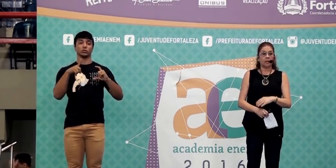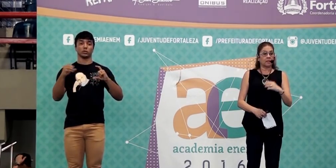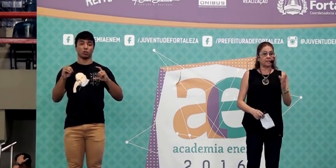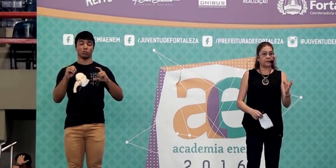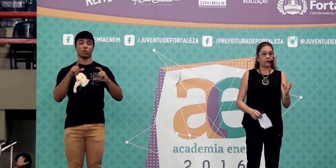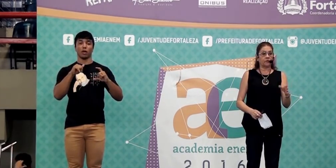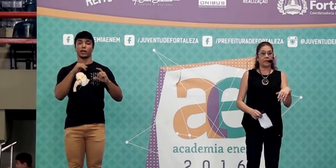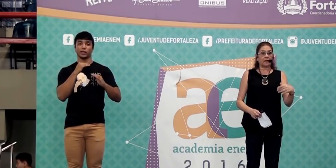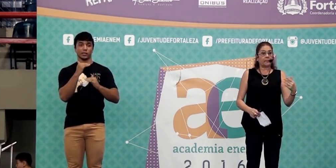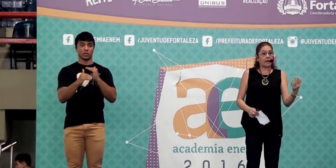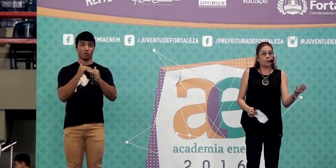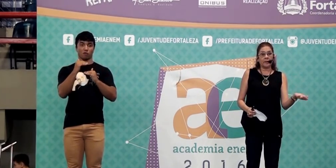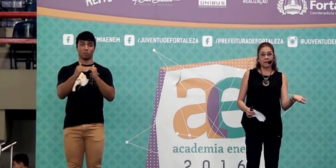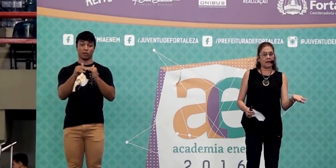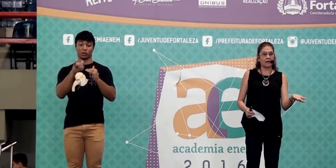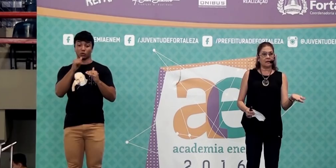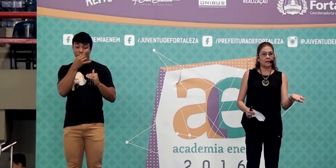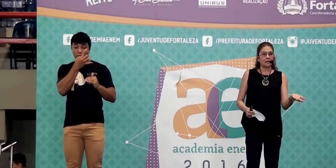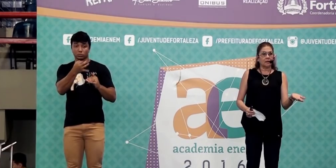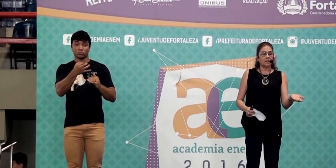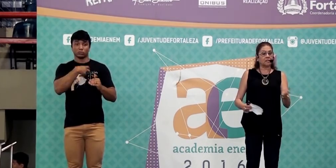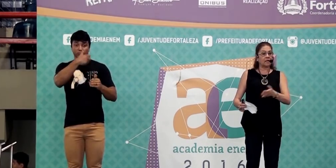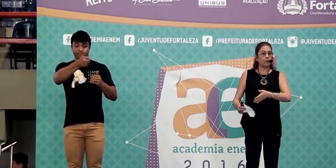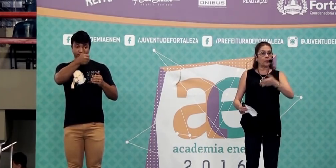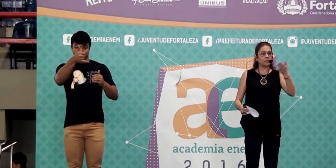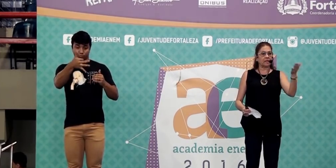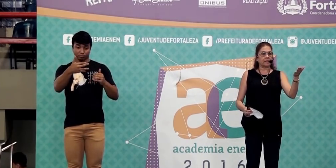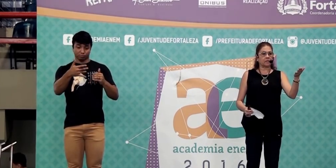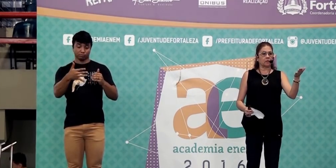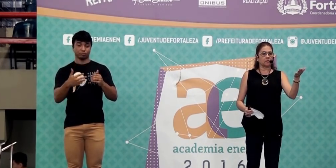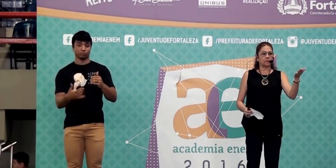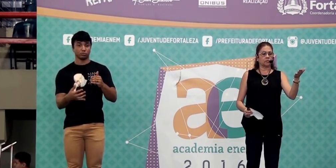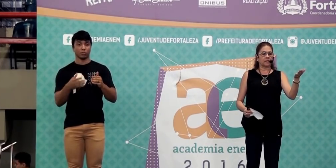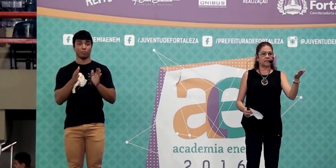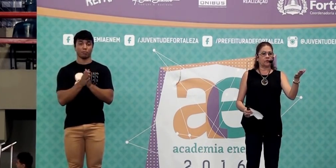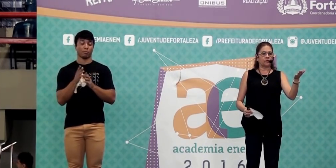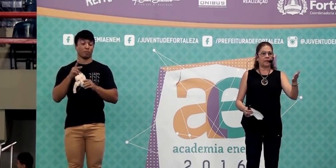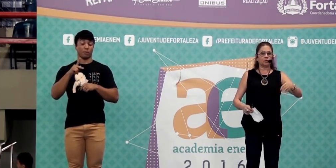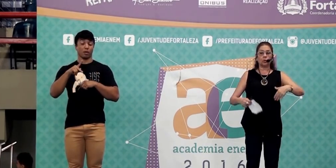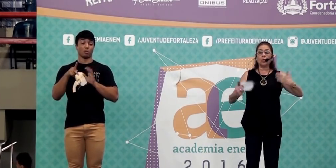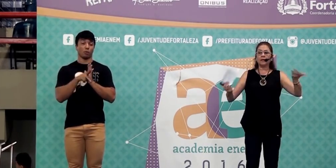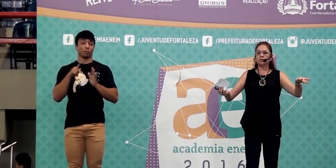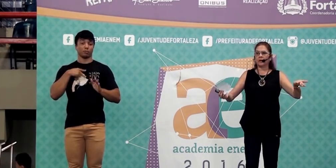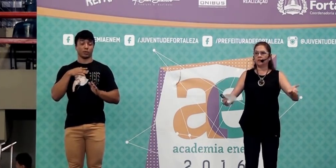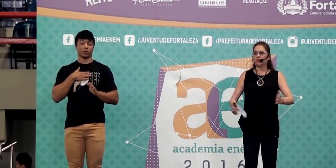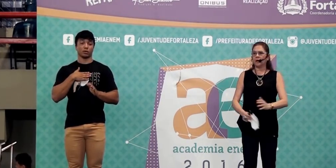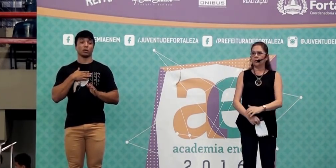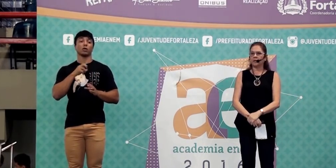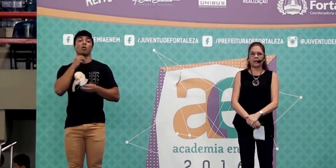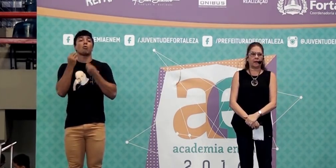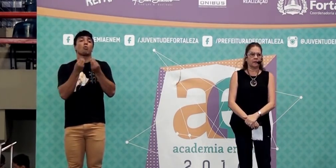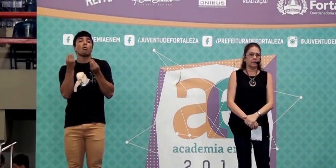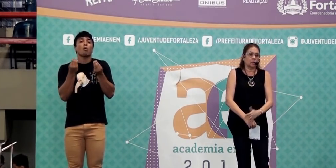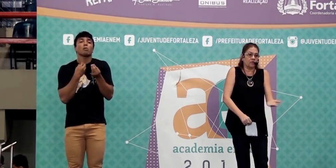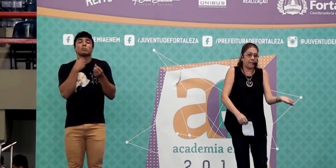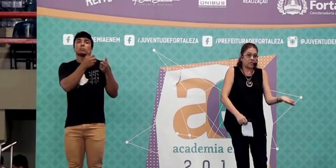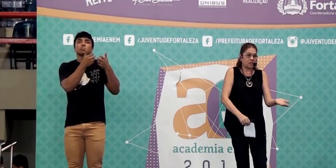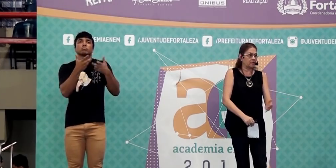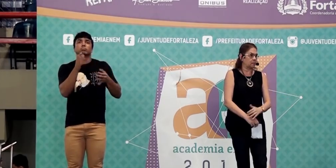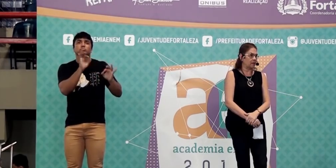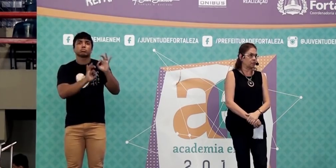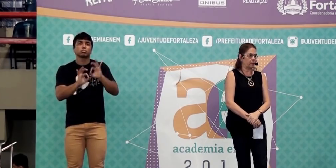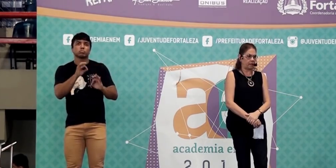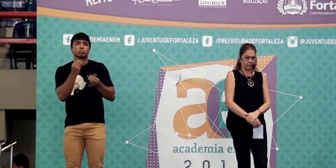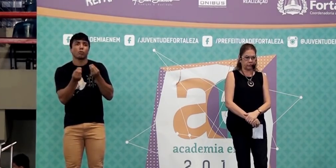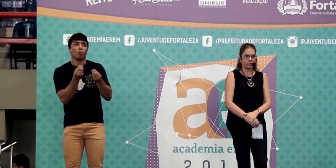desenvolvimento. Desenvolvimento é para argumentar. E se eu puser a solução no desenvolvimento, quando é que eu vou argumentar? Que não vai